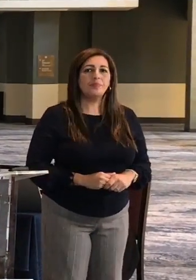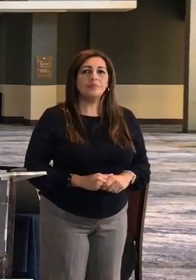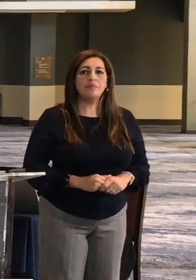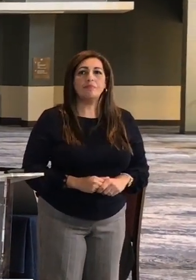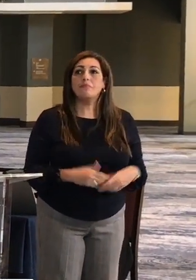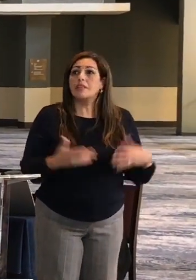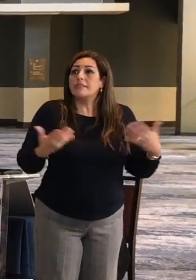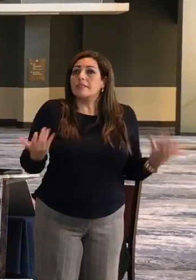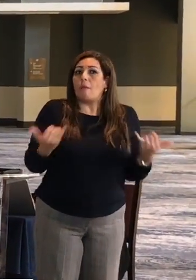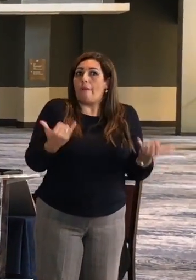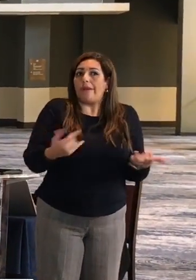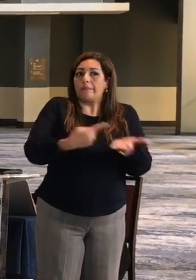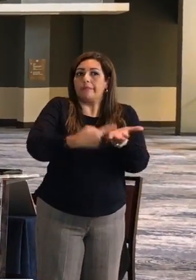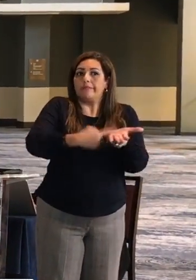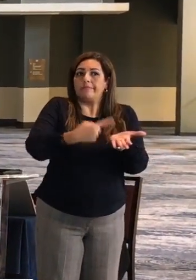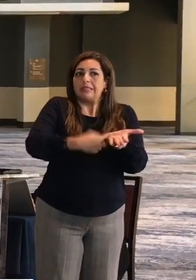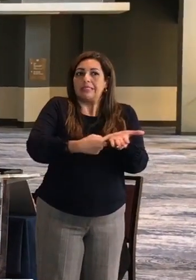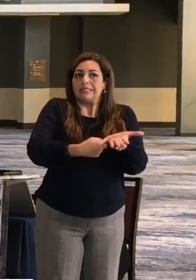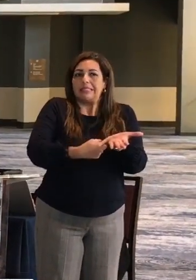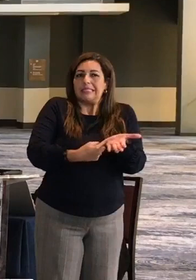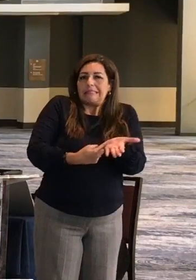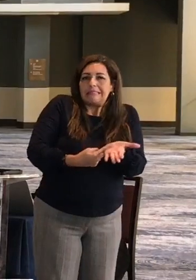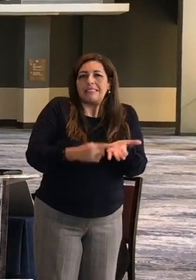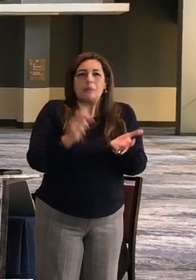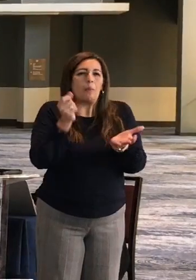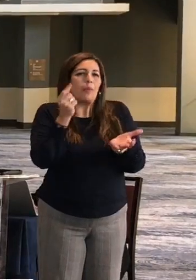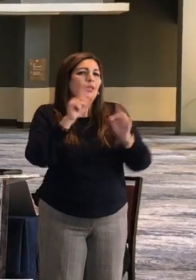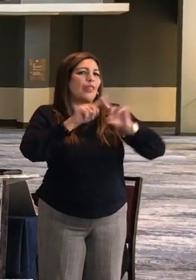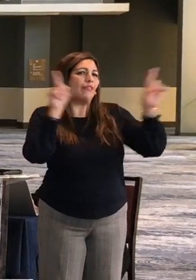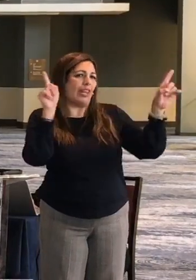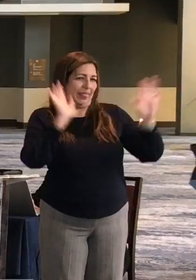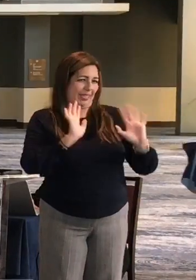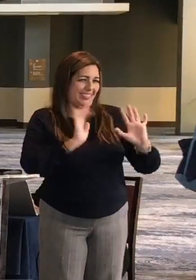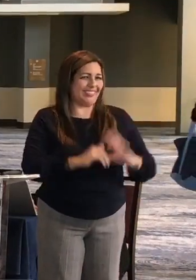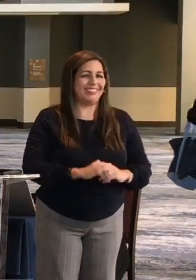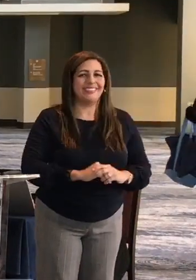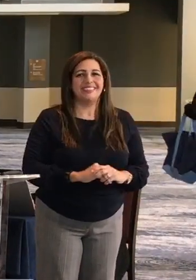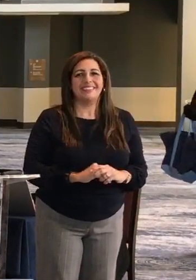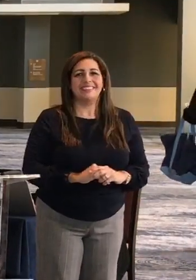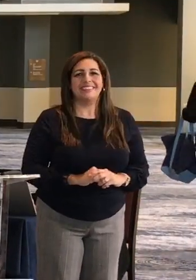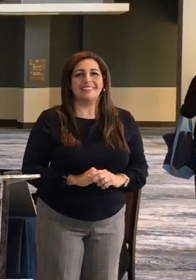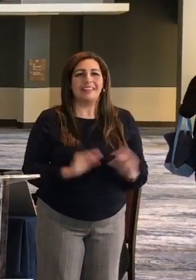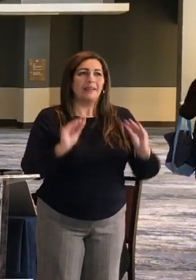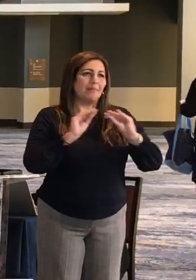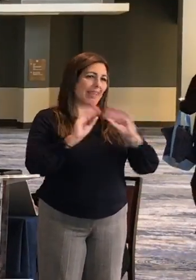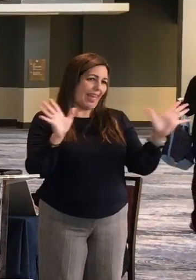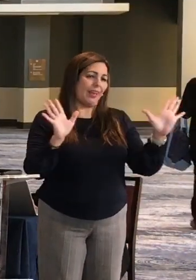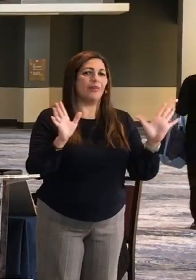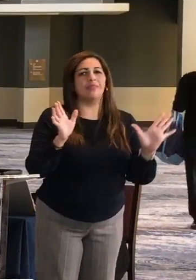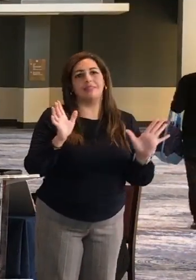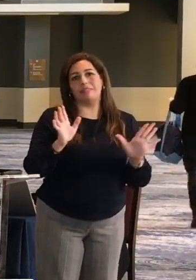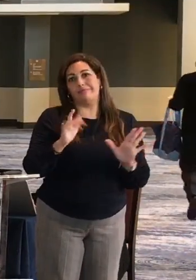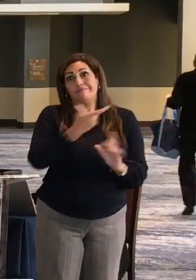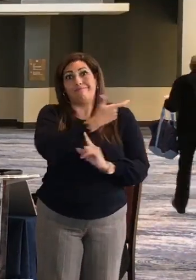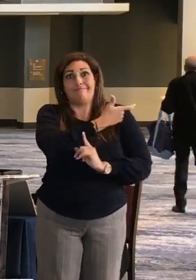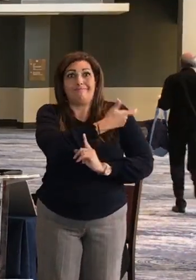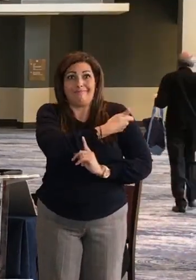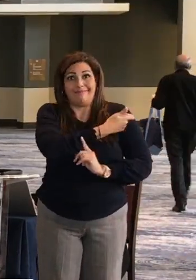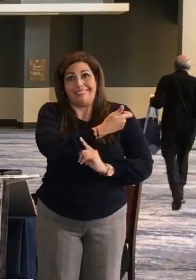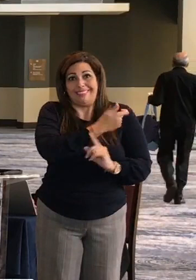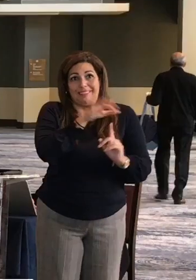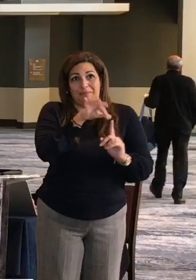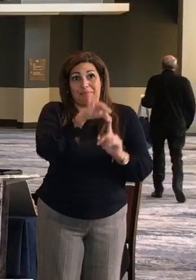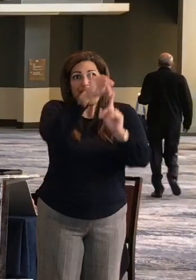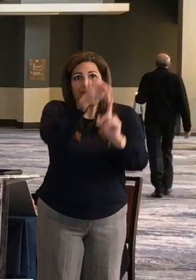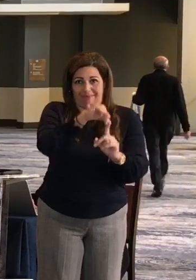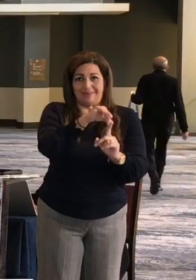Así que hoy vamos a hablar de algo un poco diferente. Es cierto que el tema que nos toca es la vacunación de nuestros